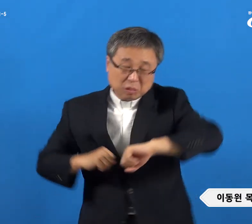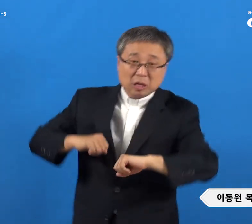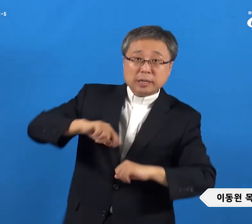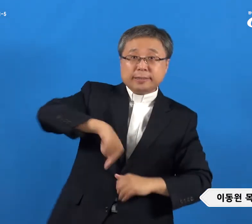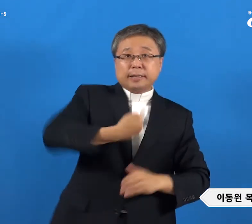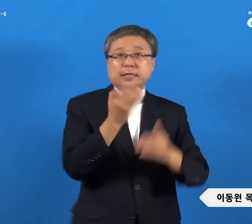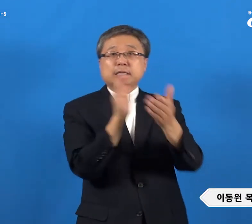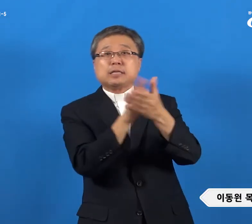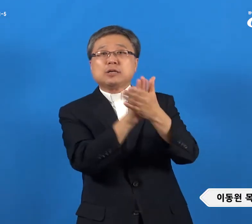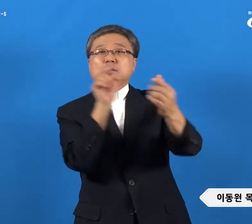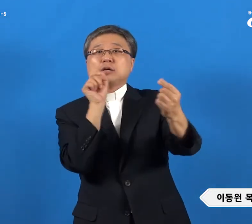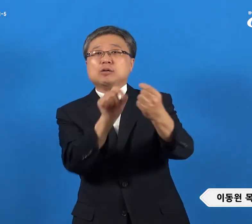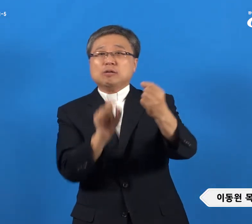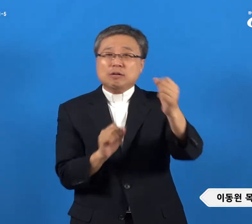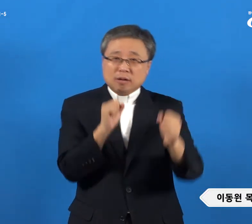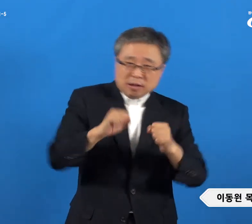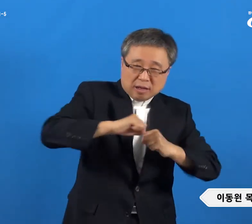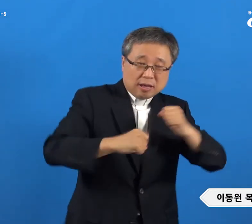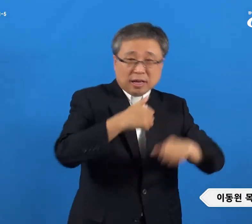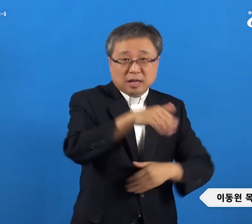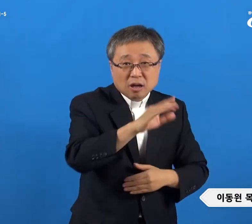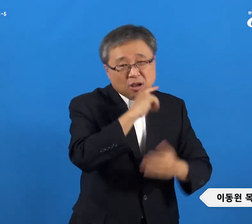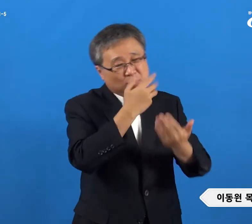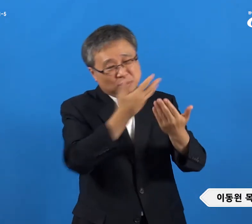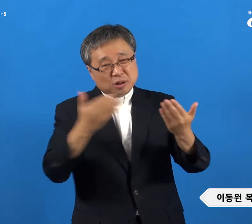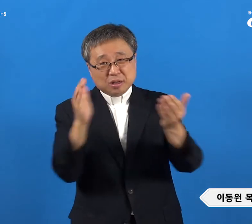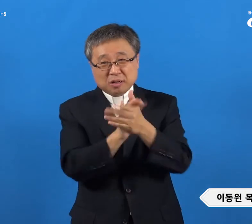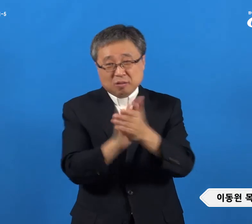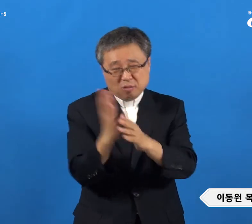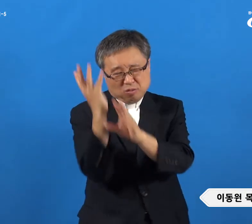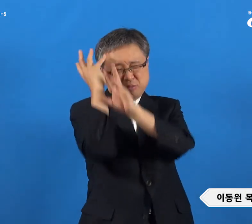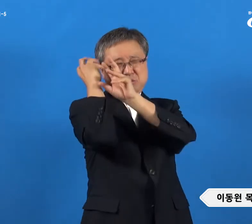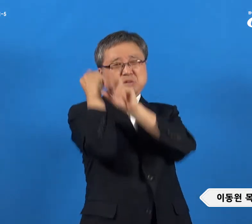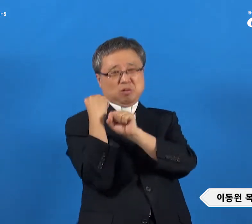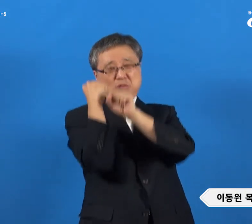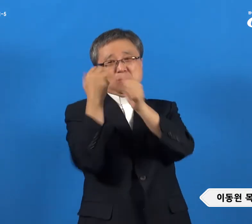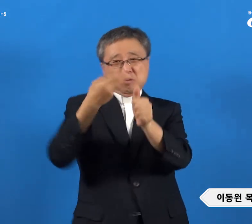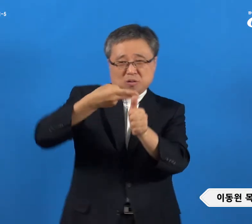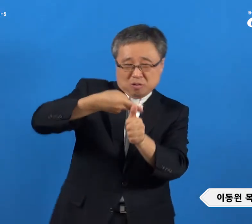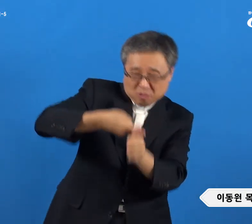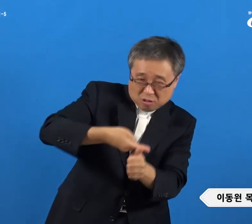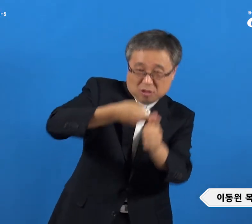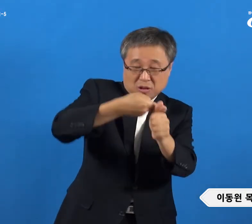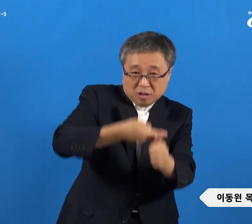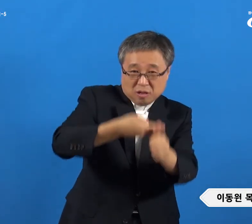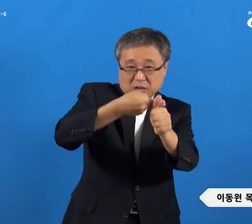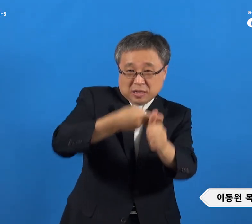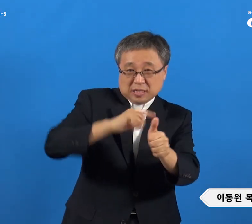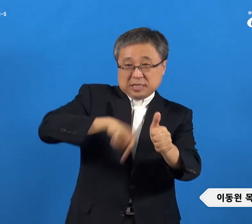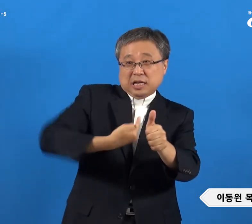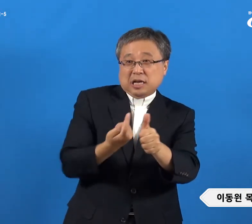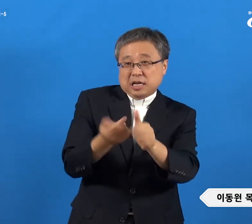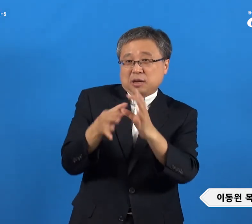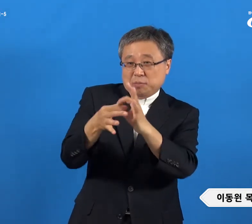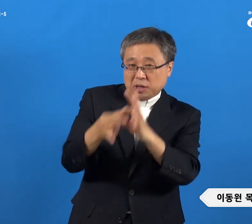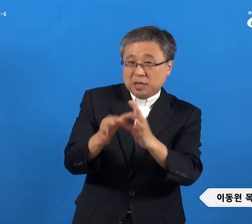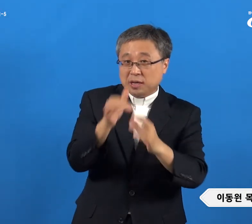자기 친구의 곁으로 달려갔습니다. 피 흘리는 친구를 들쳐업고 그는 다시 아군이 있는 전선으로